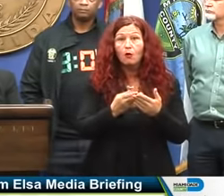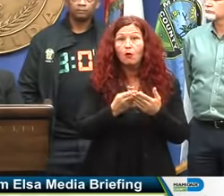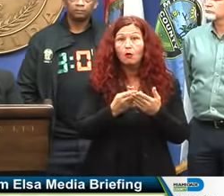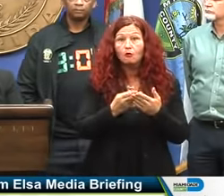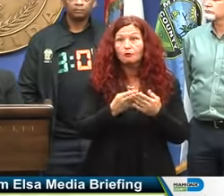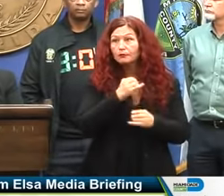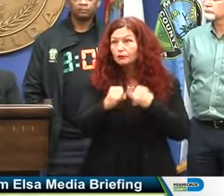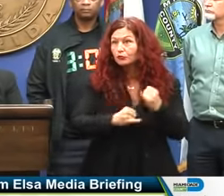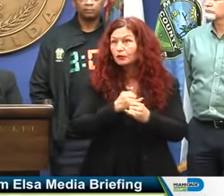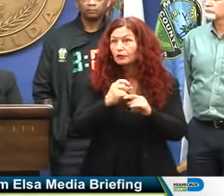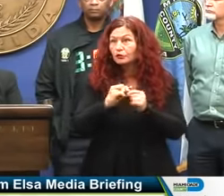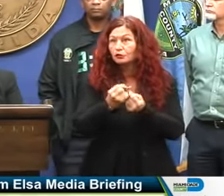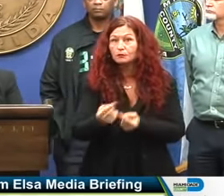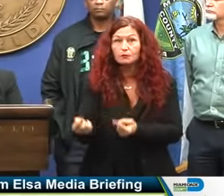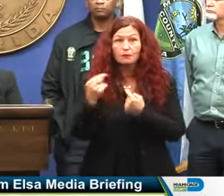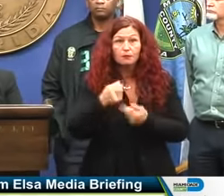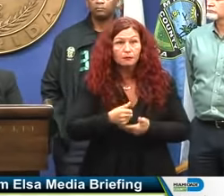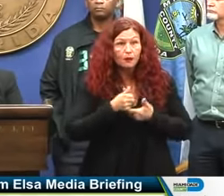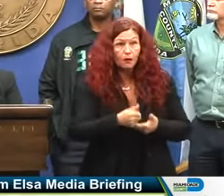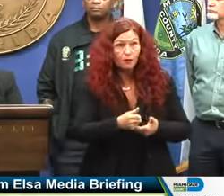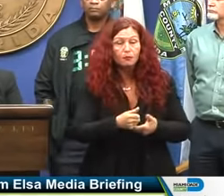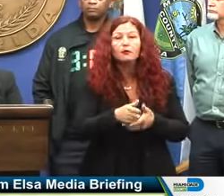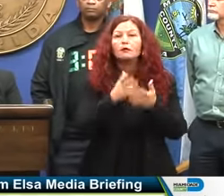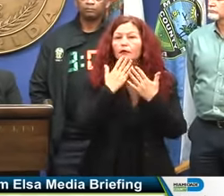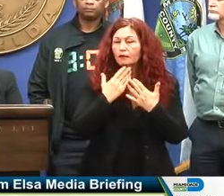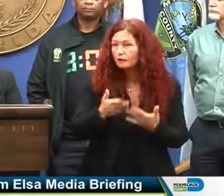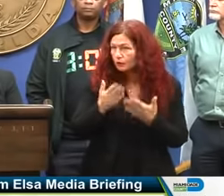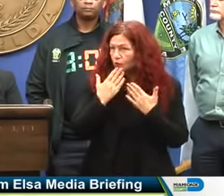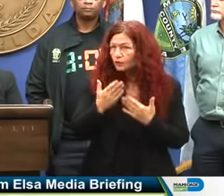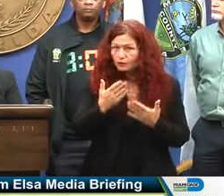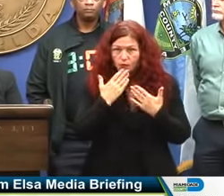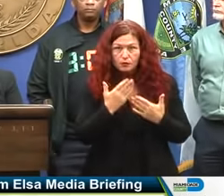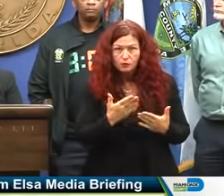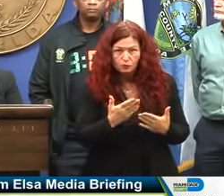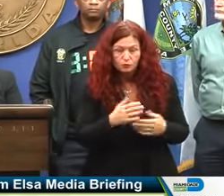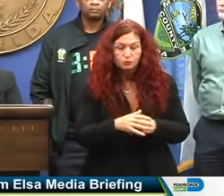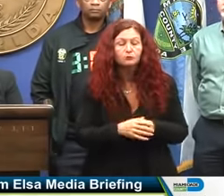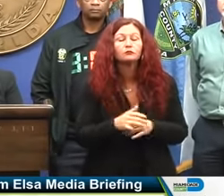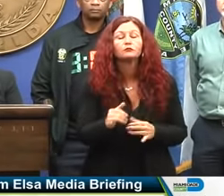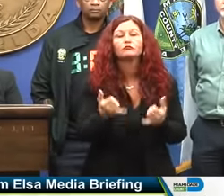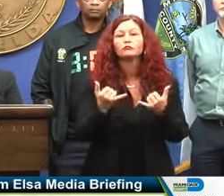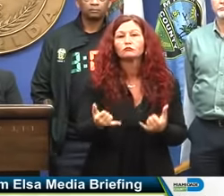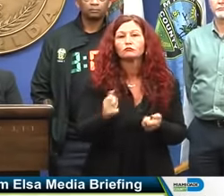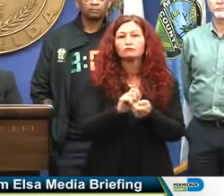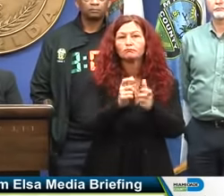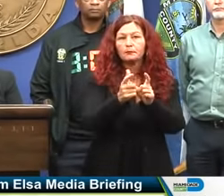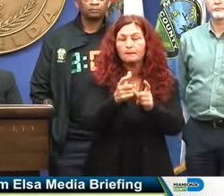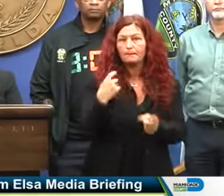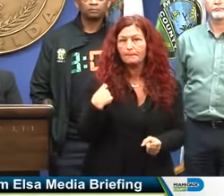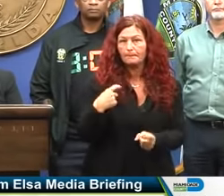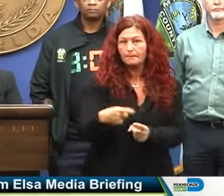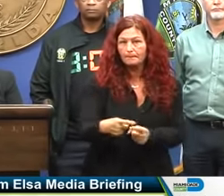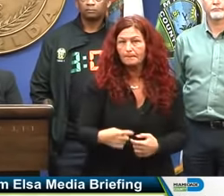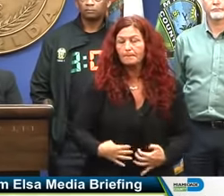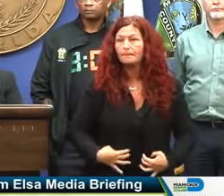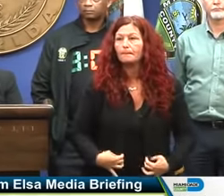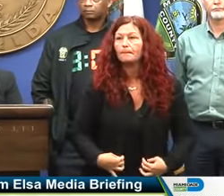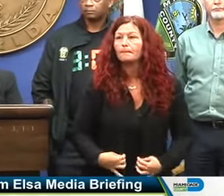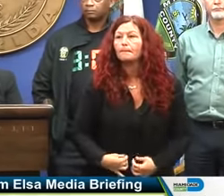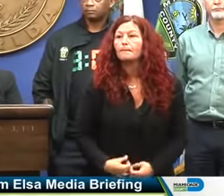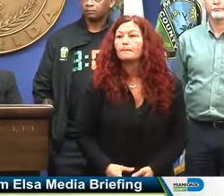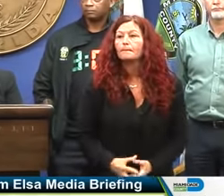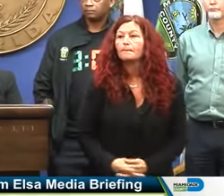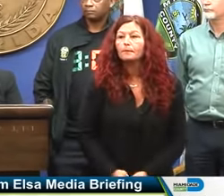Me enorgullece ofrecer una actualización de que la demolición de anoche de Champlain Tower Sur